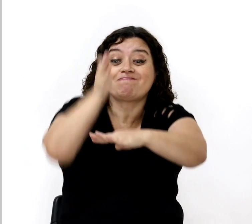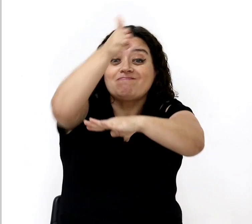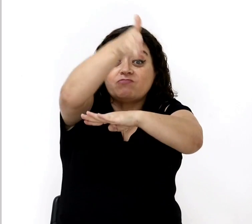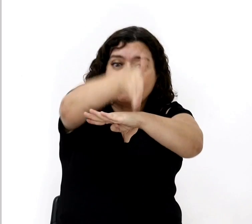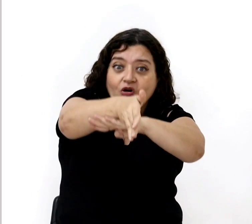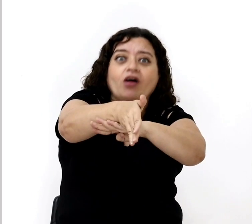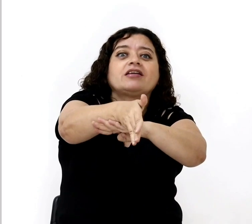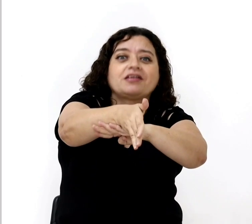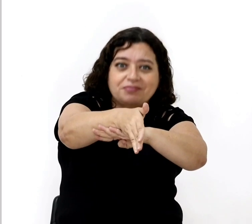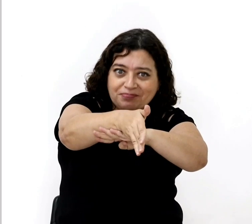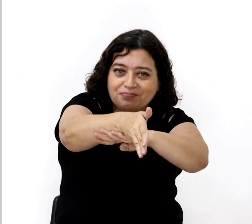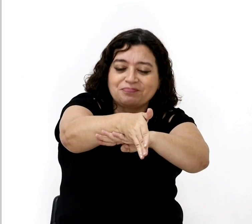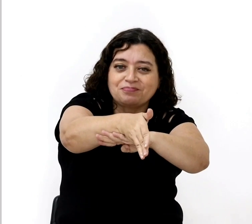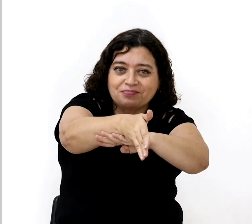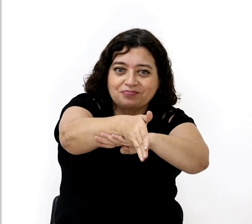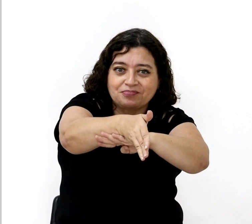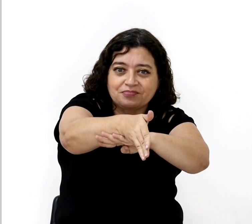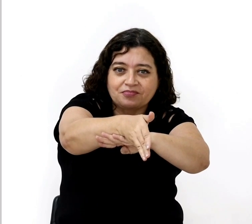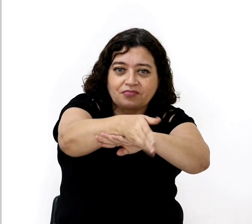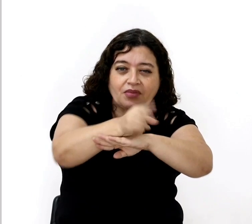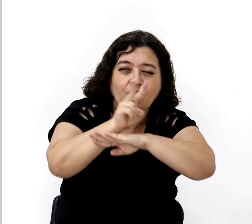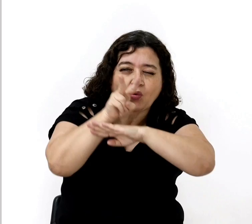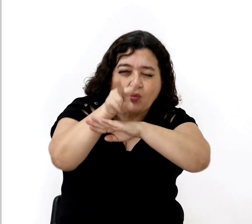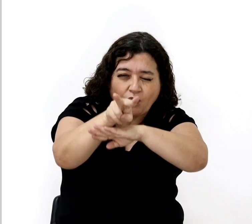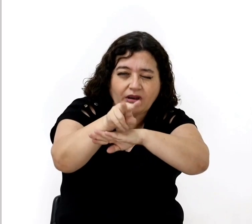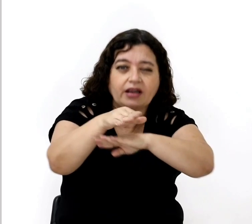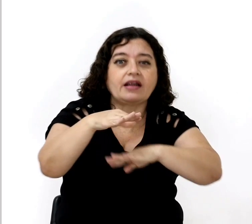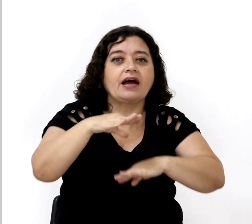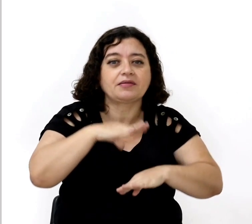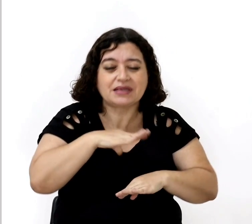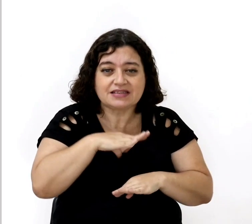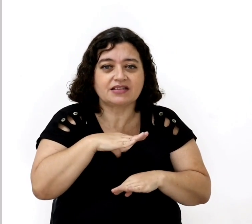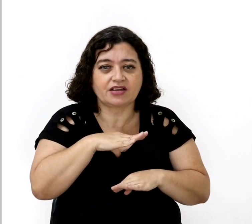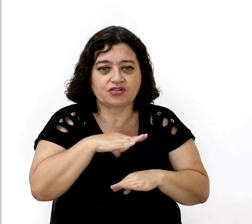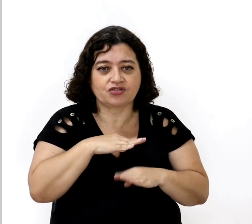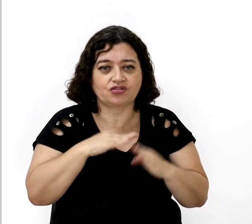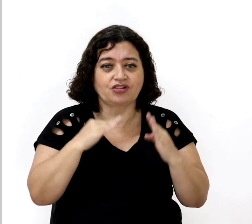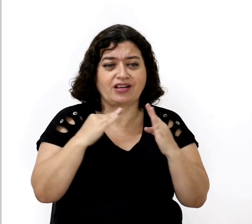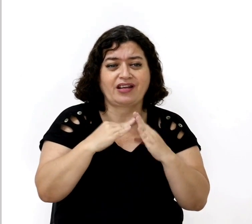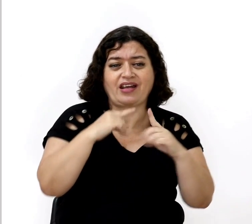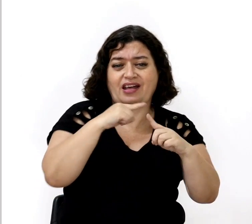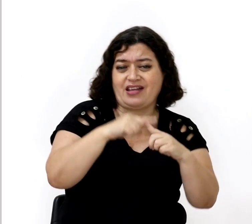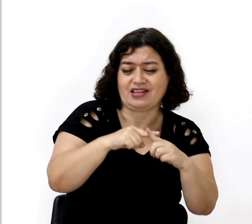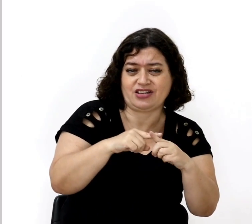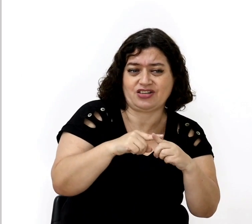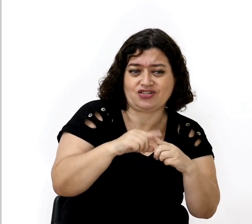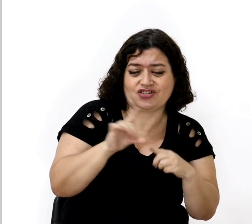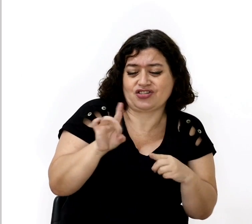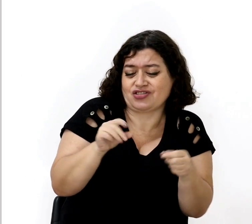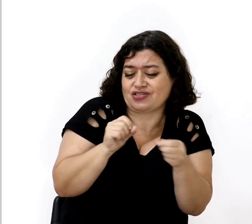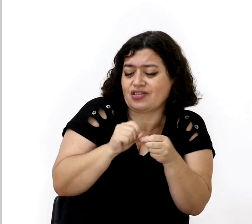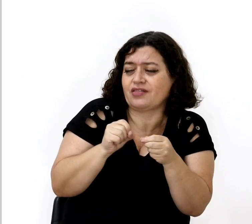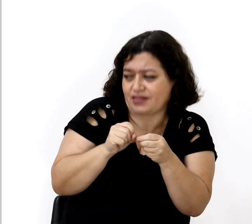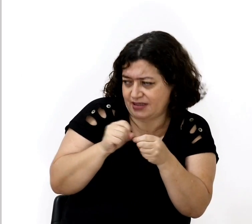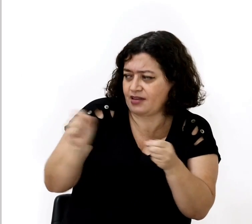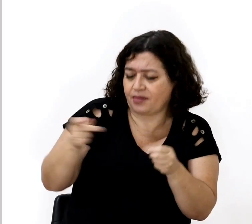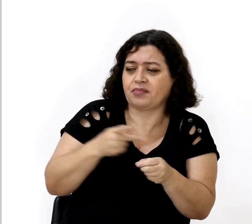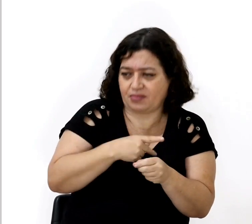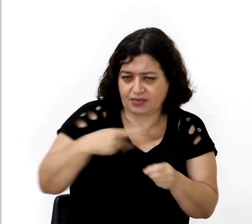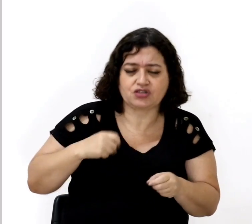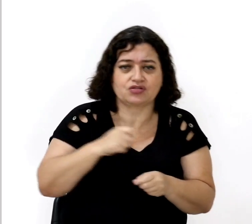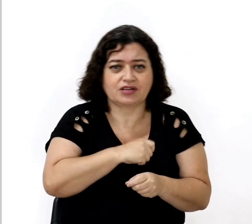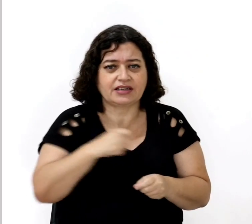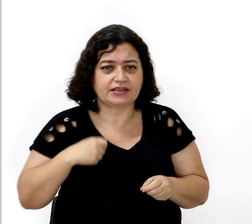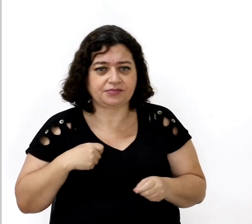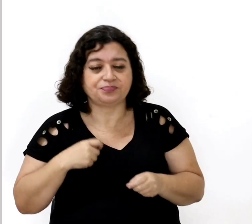transpor isso para um olhar para fora, né? Aí, deixa eu só pontuar aqui, pastor Alain,